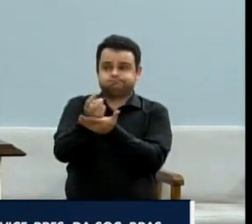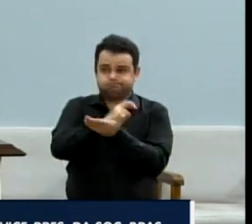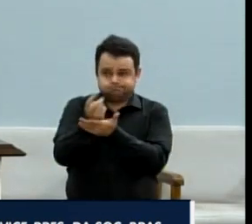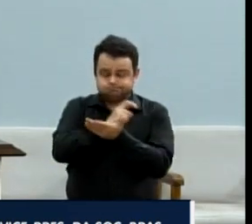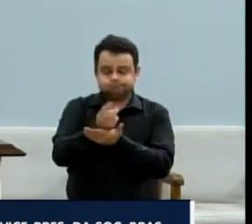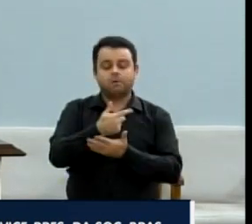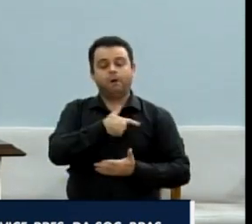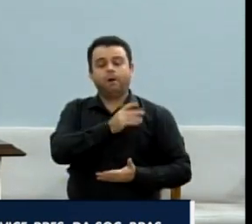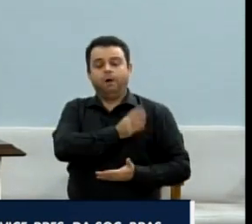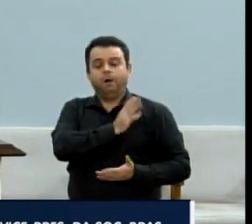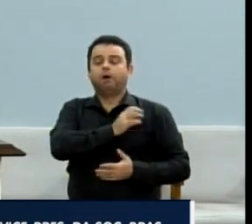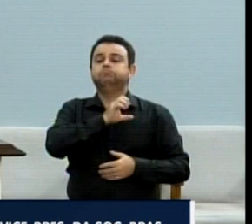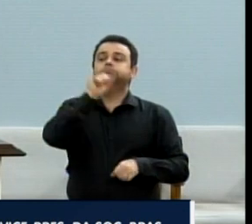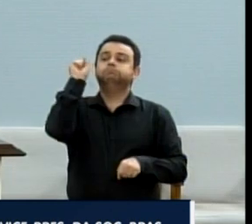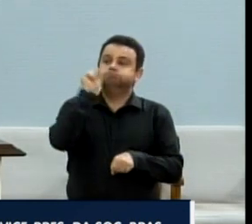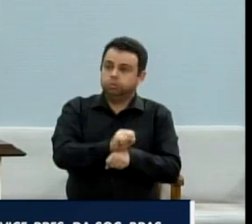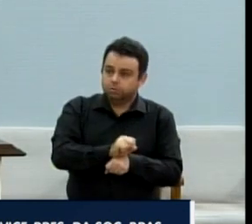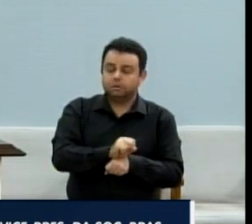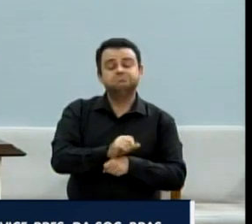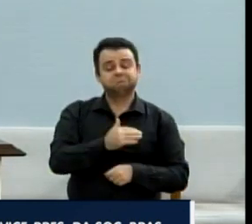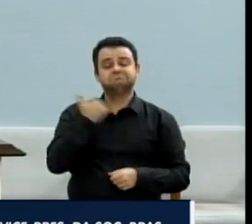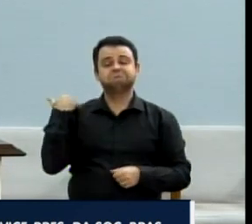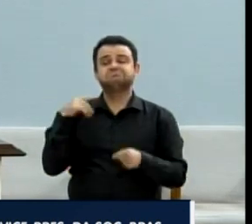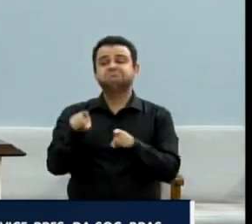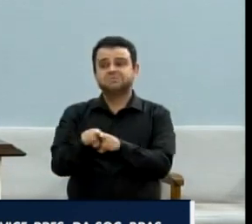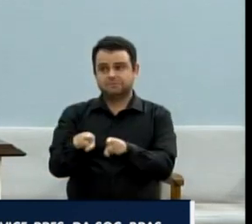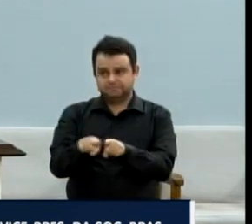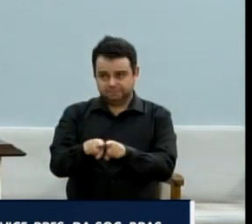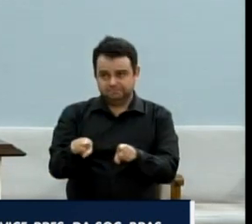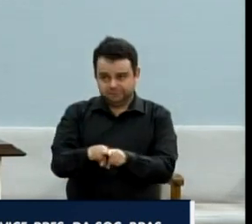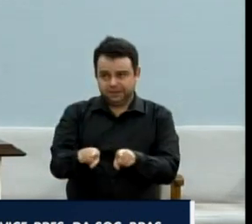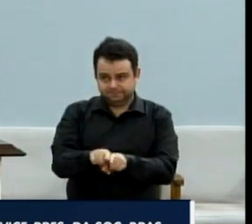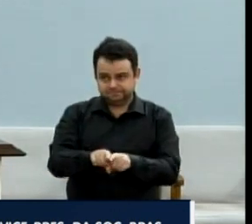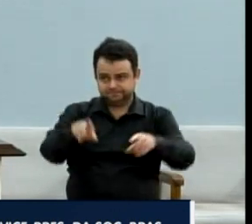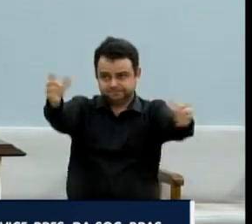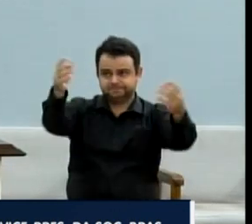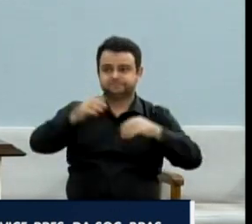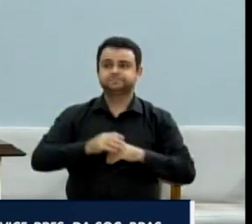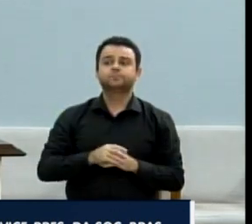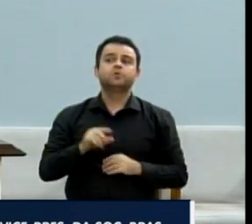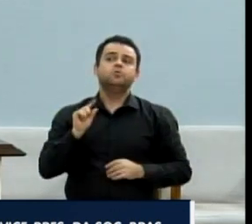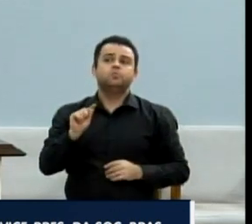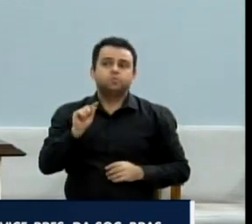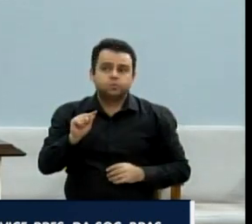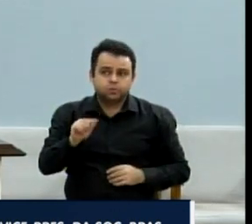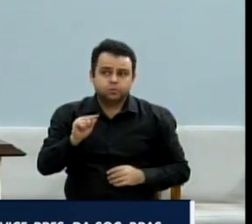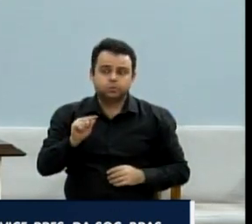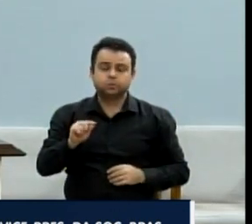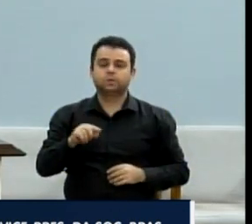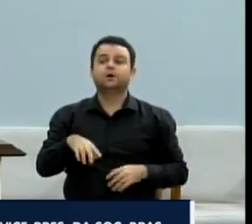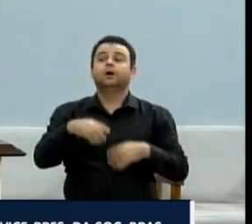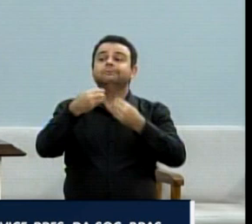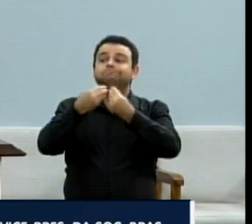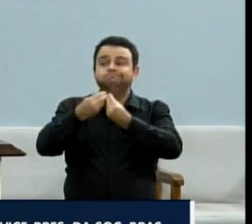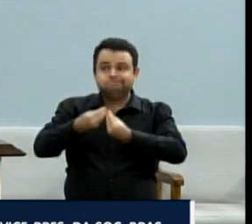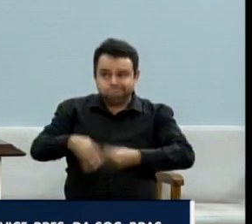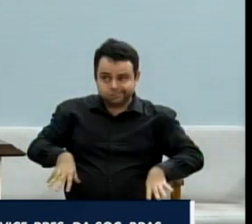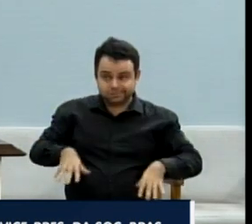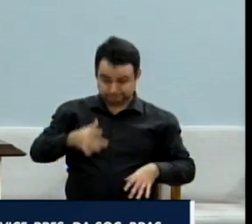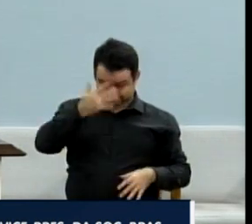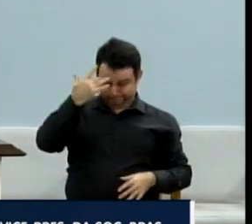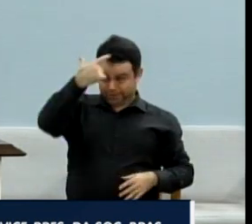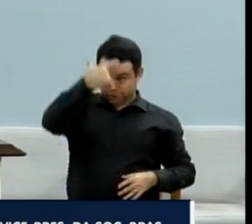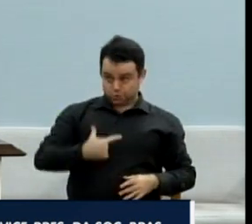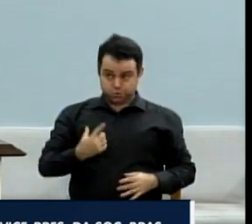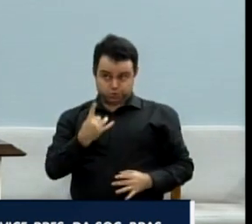parada cardíaca e morte. Consequentemente, isso gera um impacto não apenas para esse